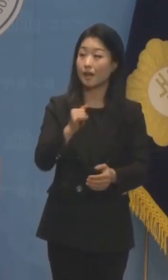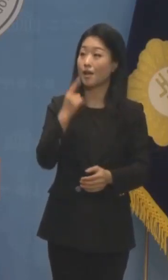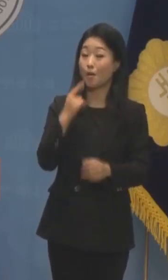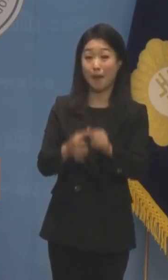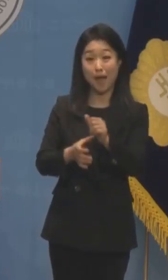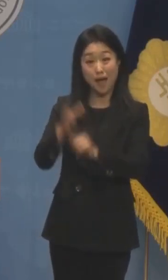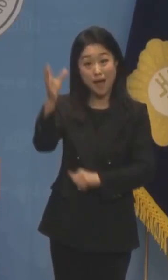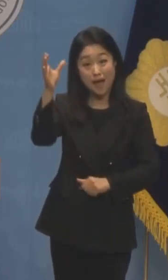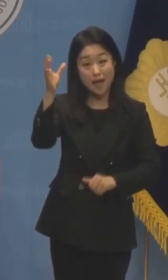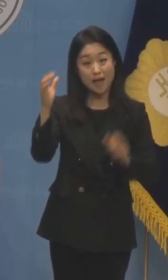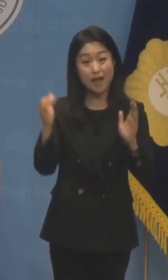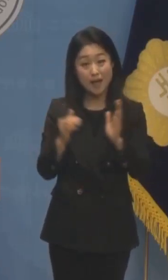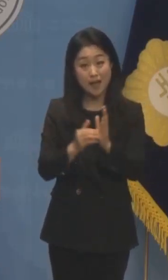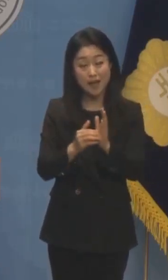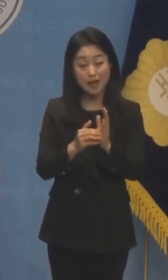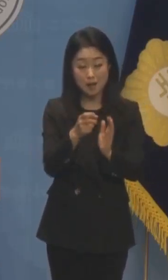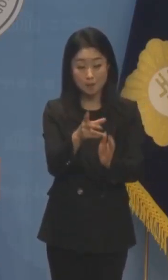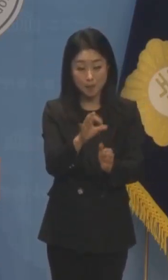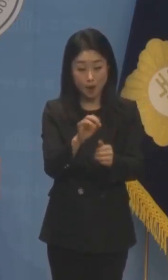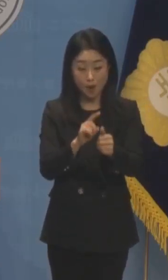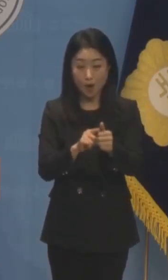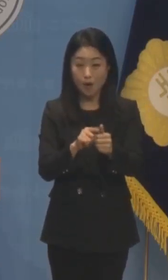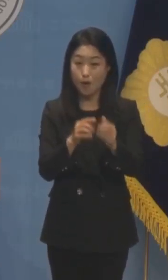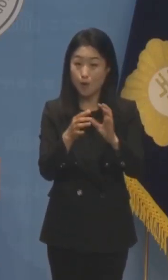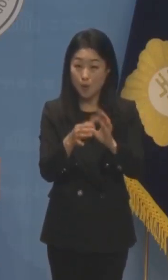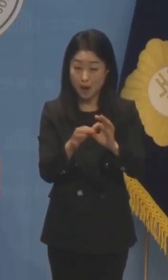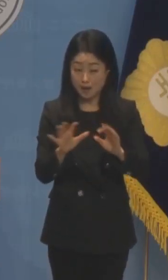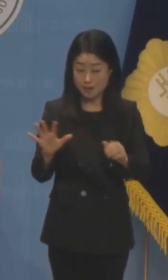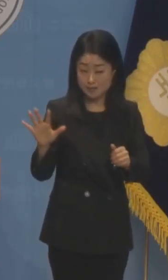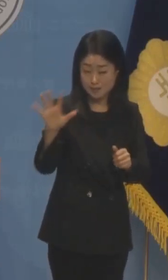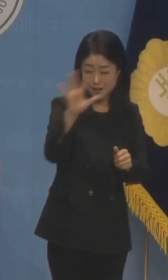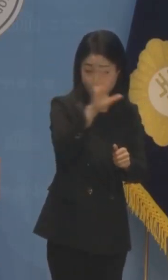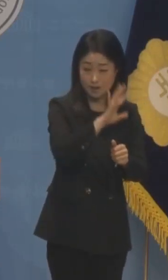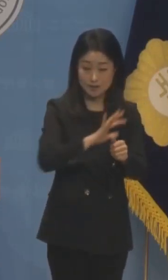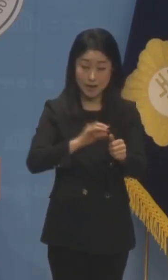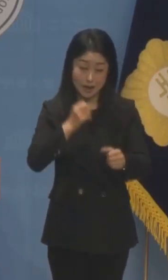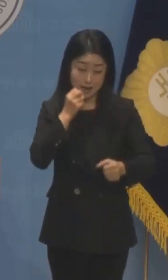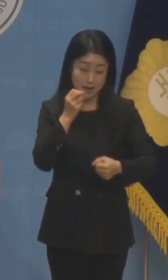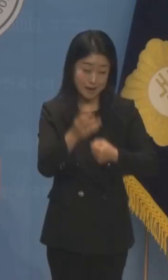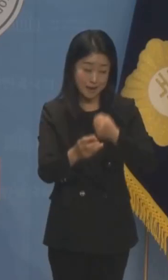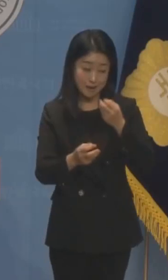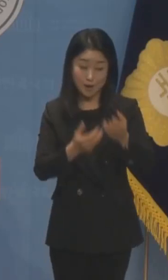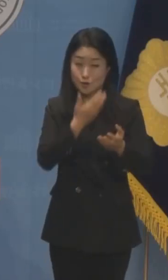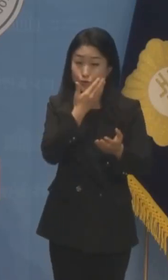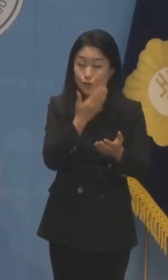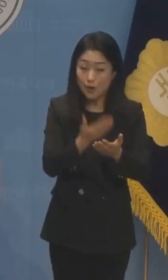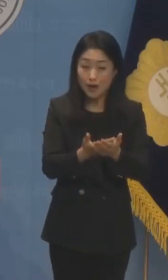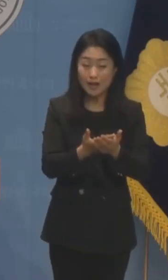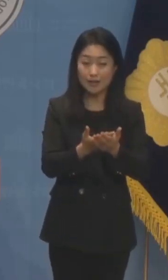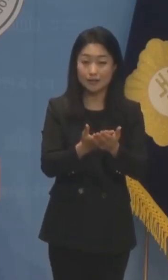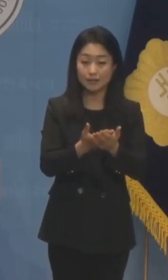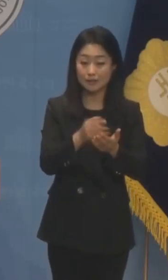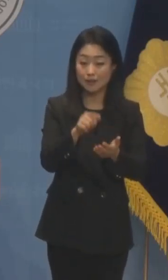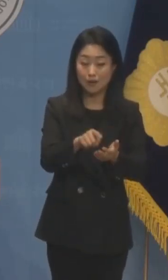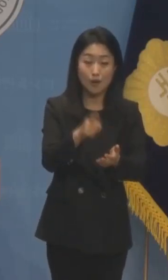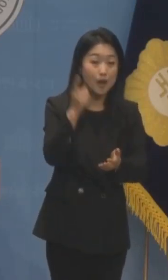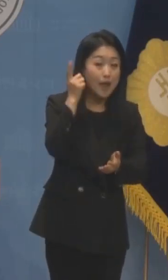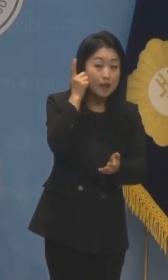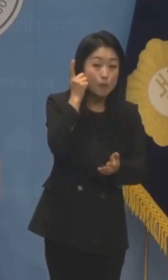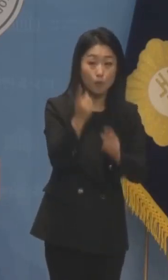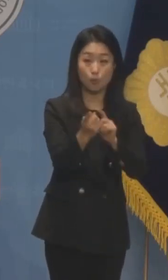말했습니다. 명태균 게이트의 전모를 밝힐 수 있는 중요한 증거물에 대해